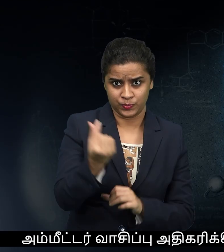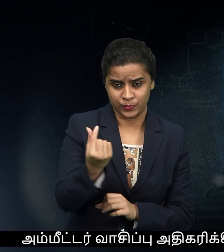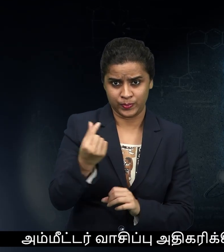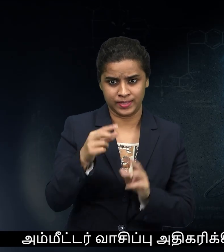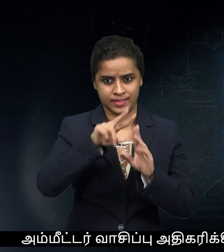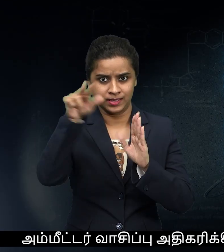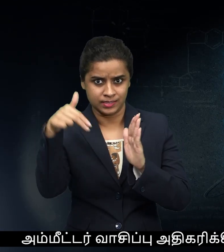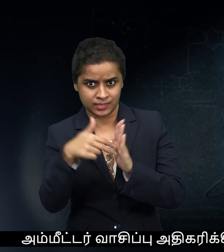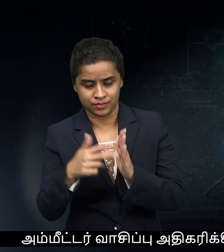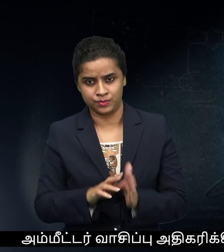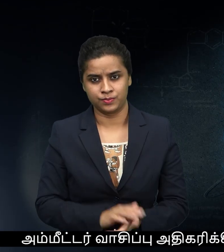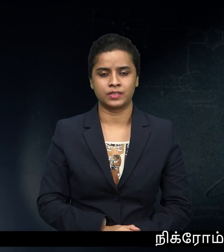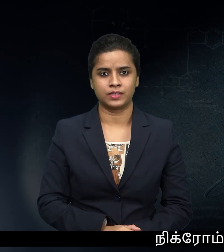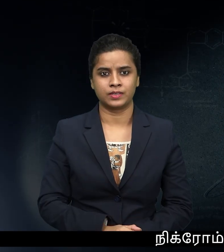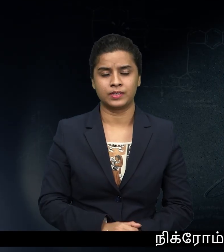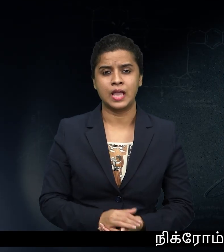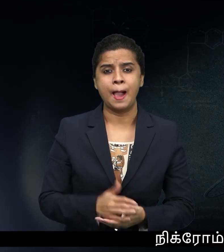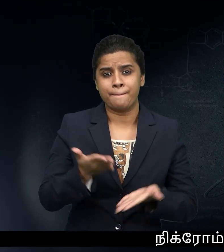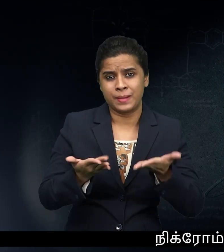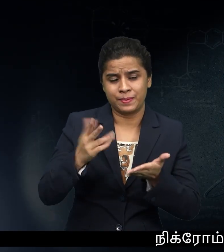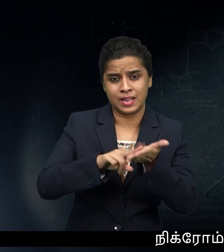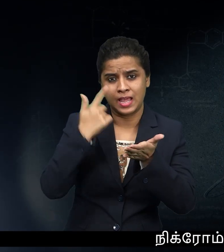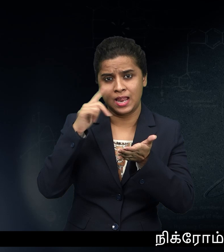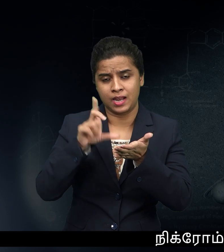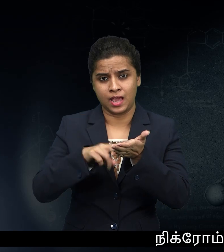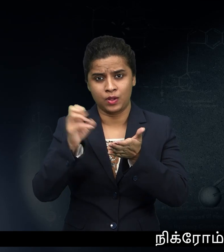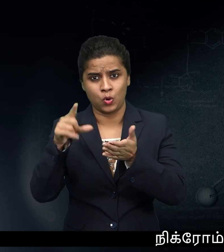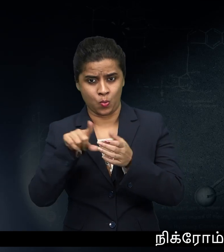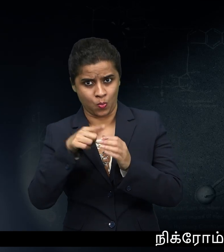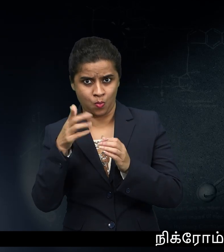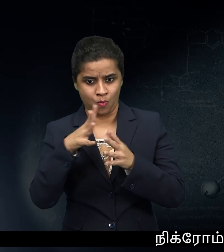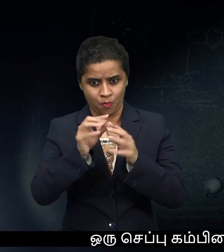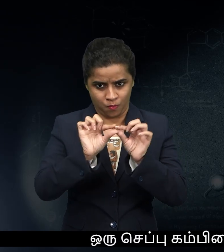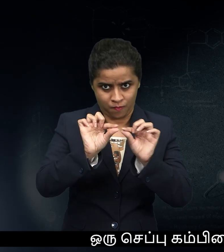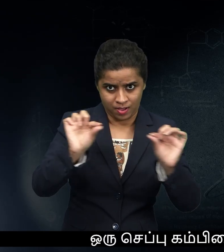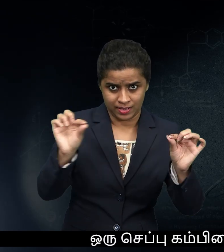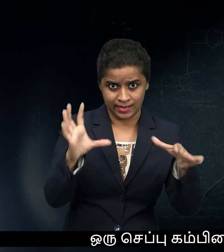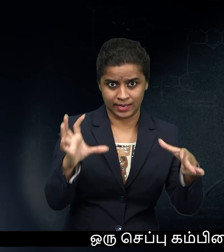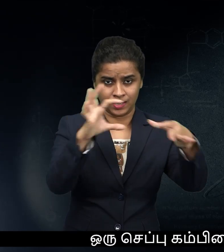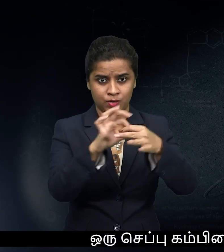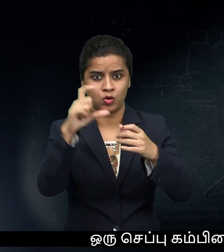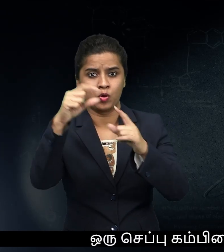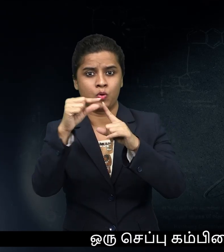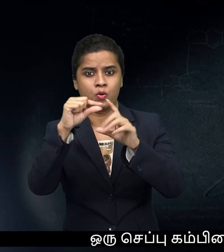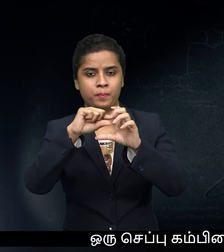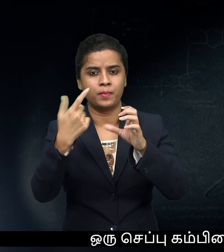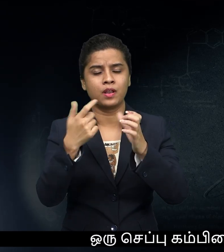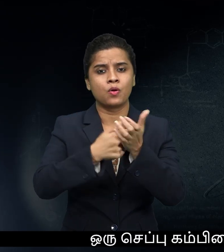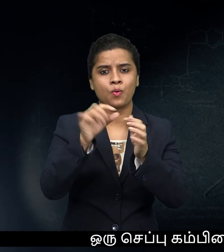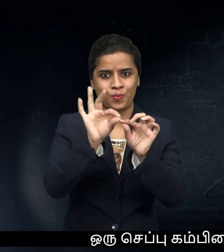அதிகரிக்கிறது என்பதை நாம் கவனிக்கலாம். நிக்ரோம் கம்பிக்கு பதிலாக ஒரு செம்பு கம்பியை மின்சுற்றில் இணைக்கவும்.